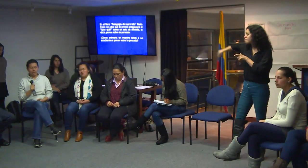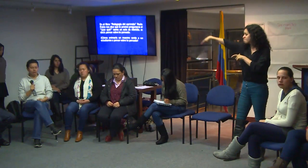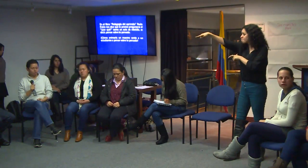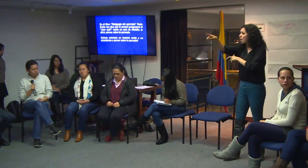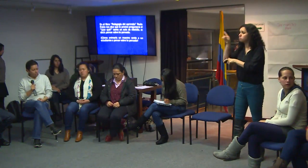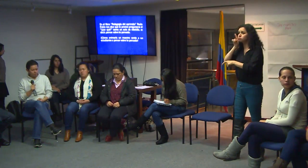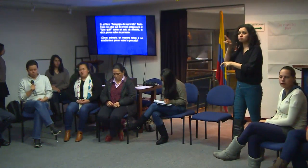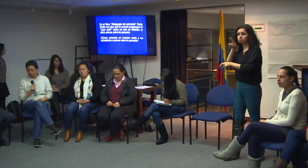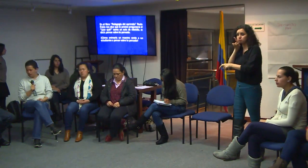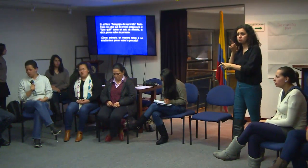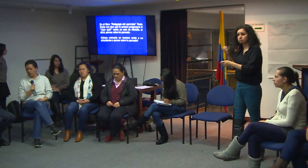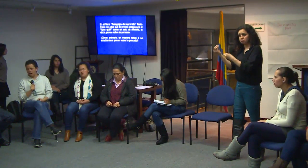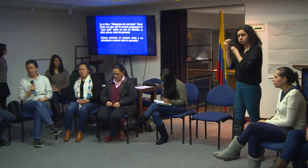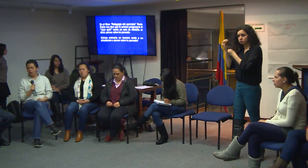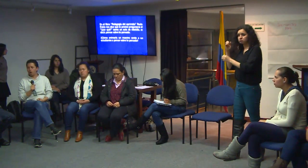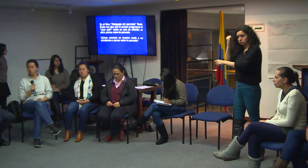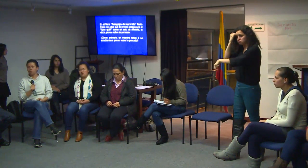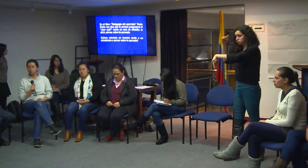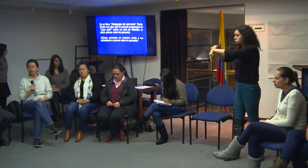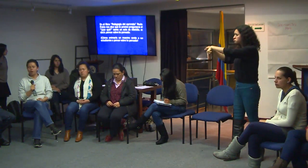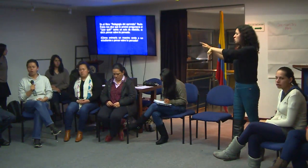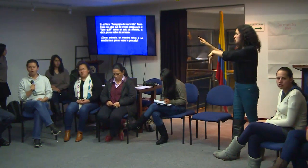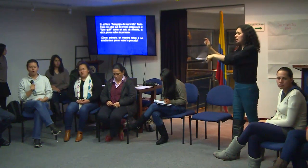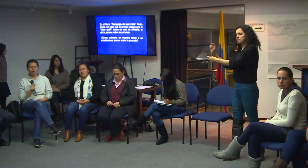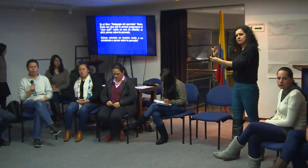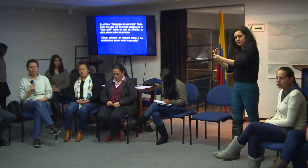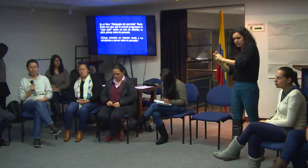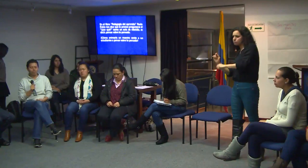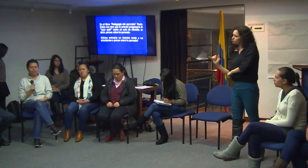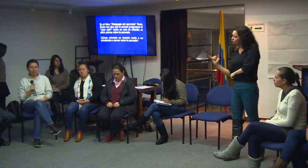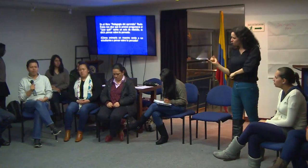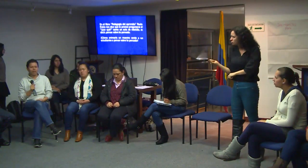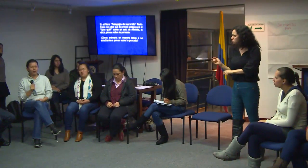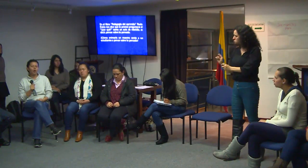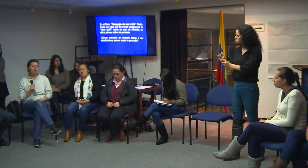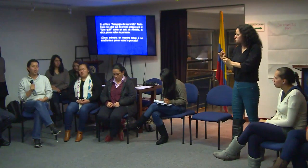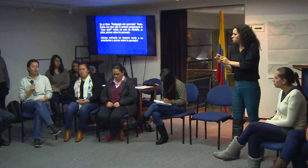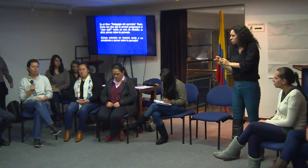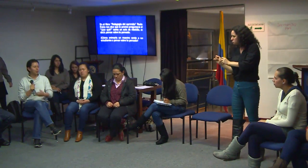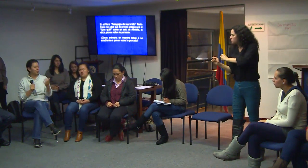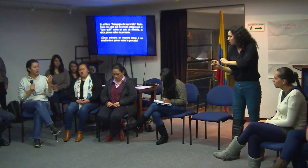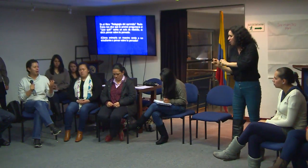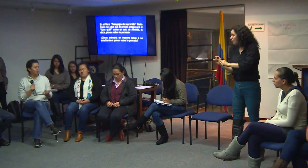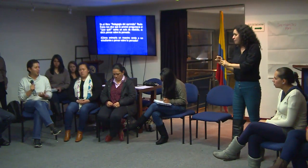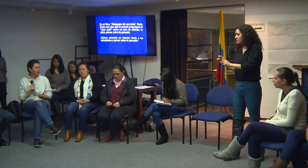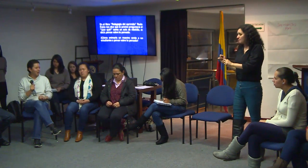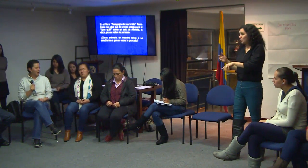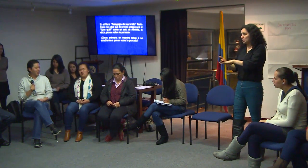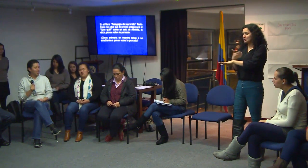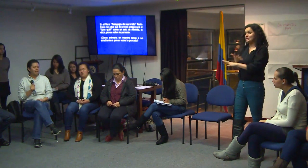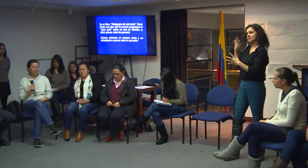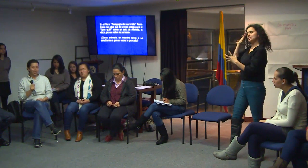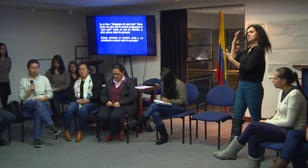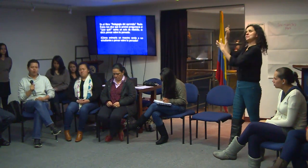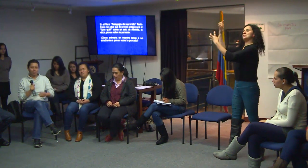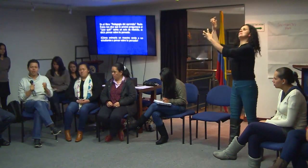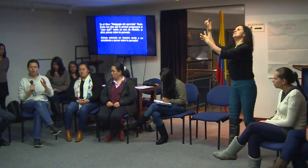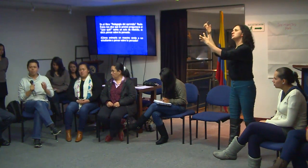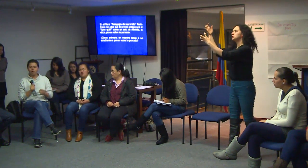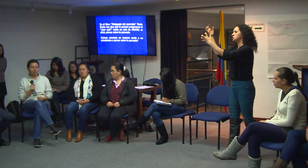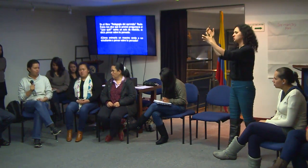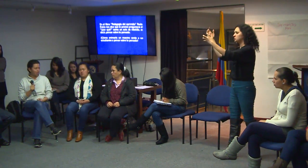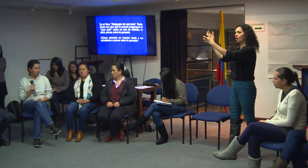y se han hecho cambios, claro, ha generado cambios, pero no, lamentablemente no los que muchos soñábamos y han tomado